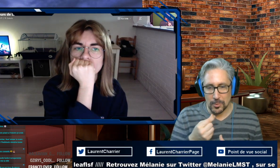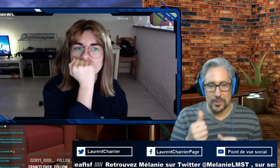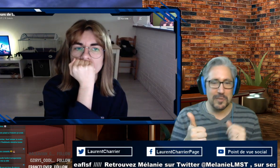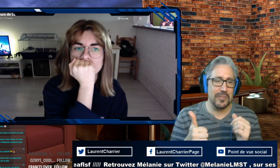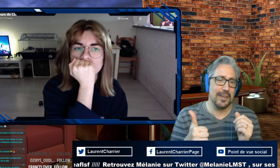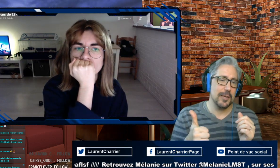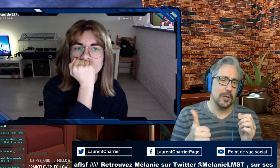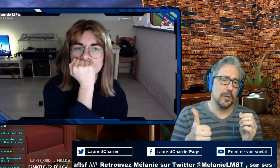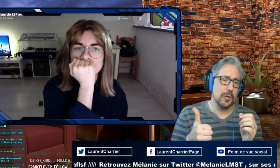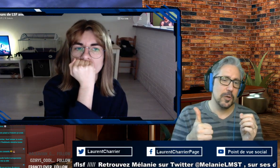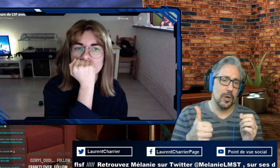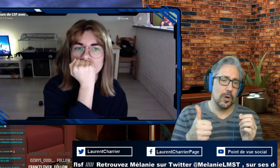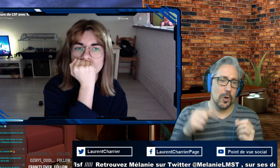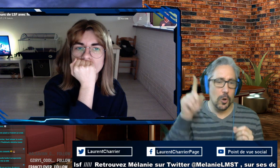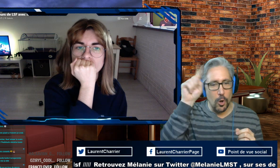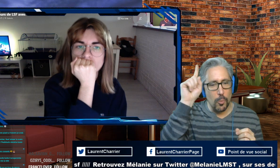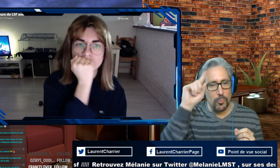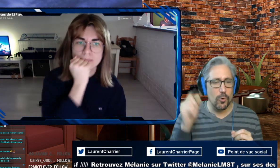Donc, on a fait